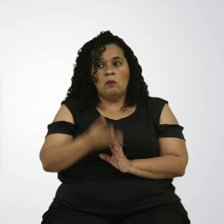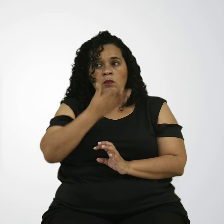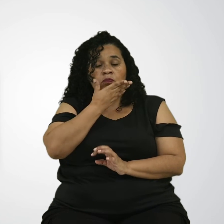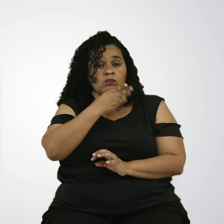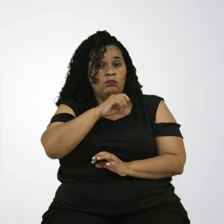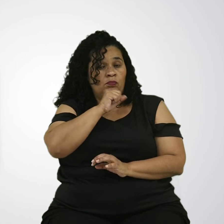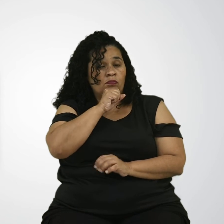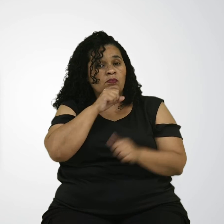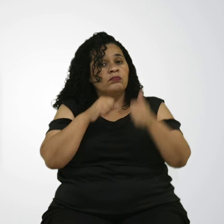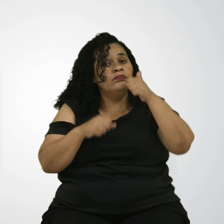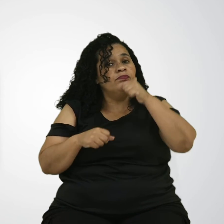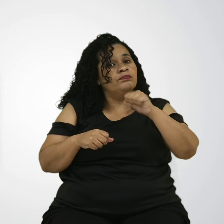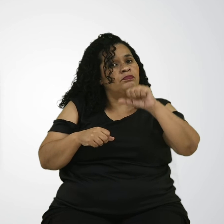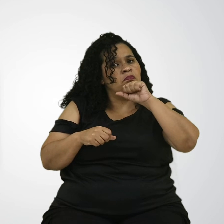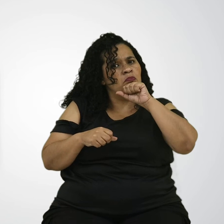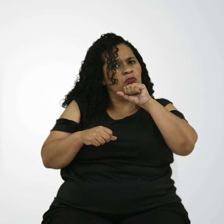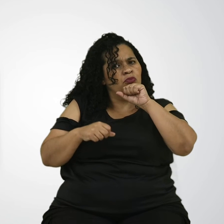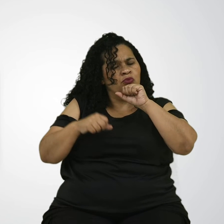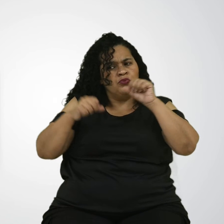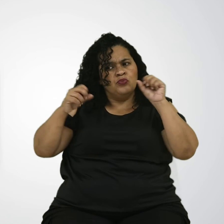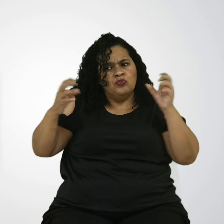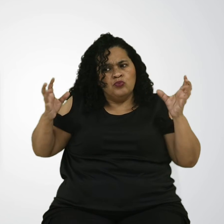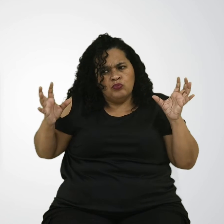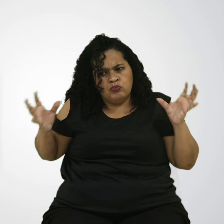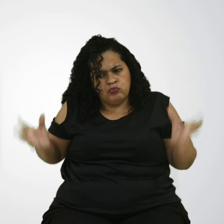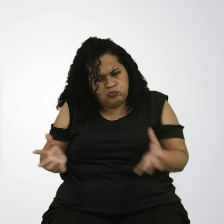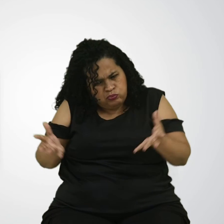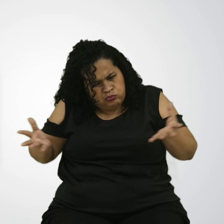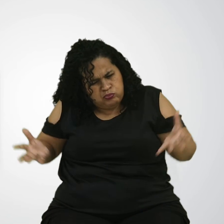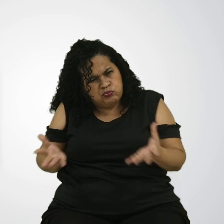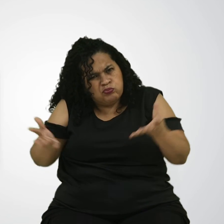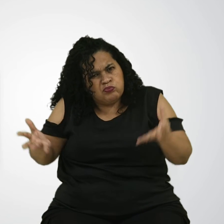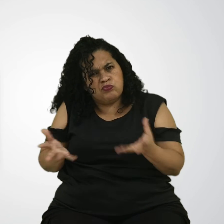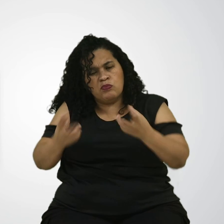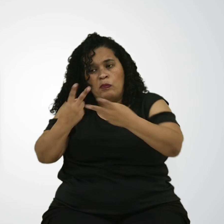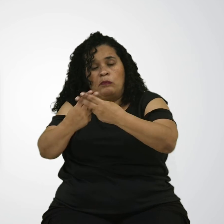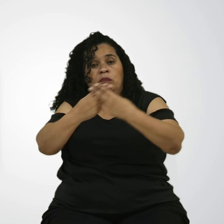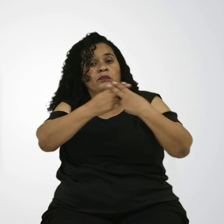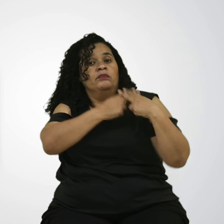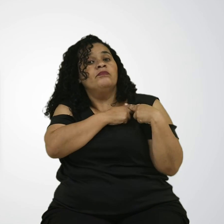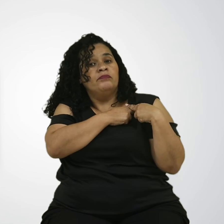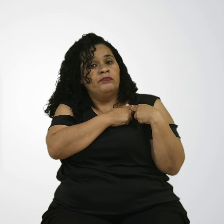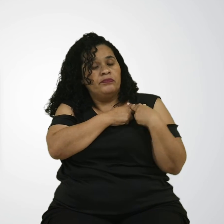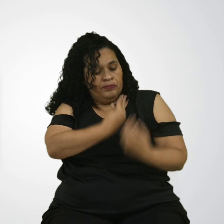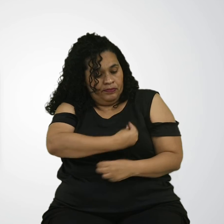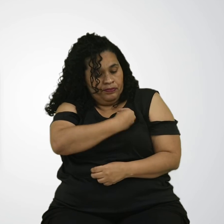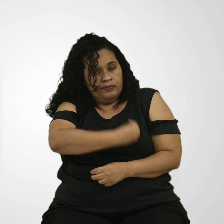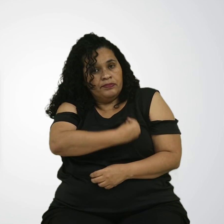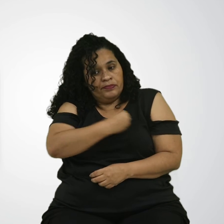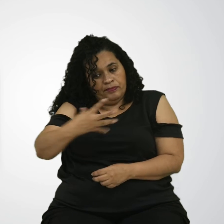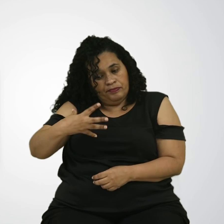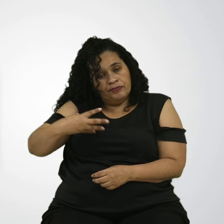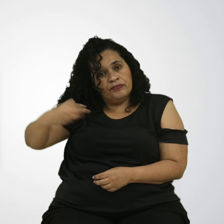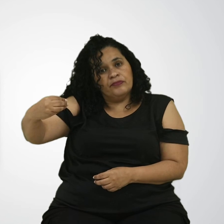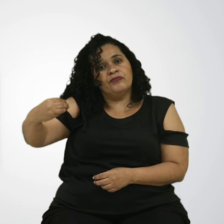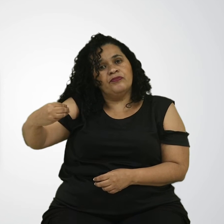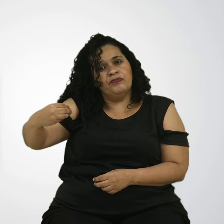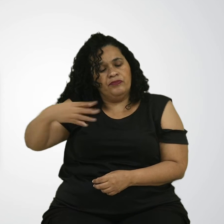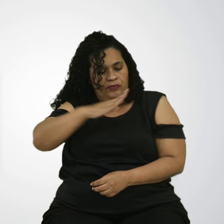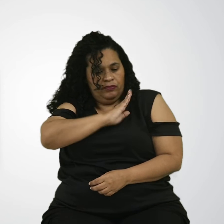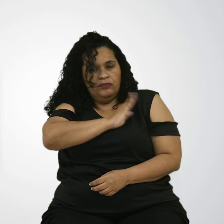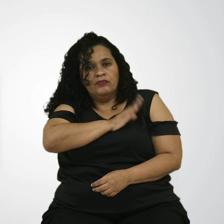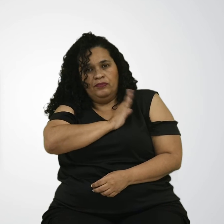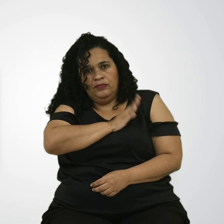têm uma influência e uma responsabilidade sobre aquilo que é causado no coração dos